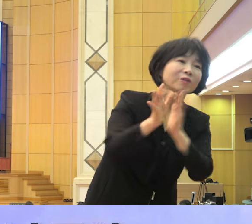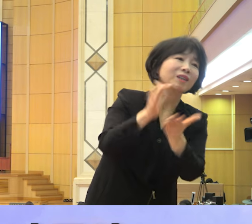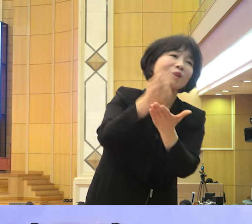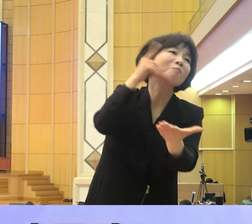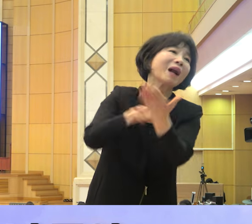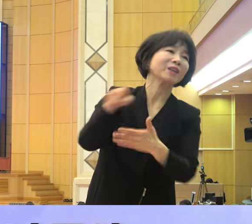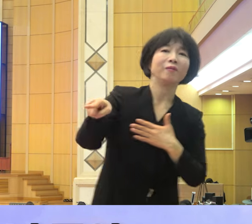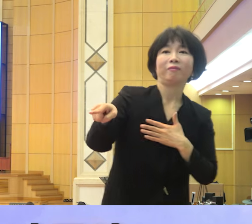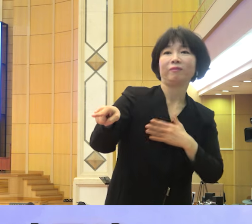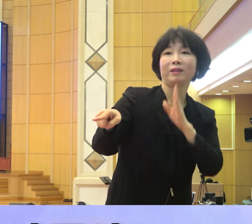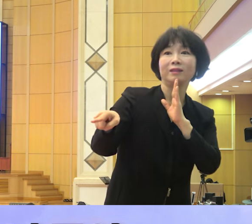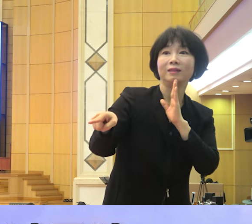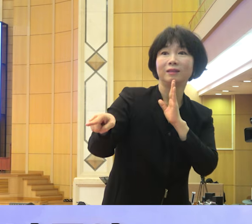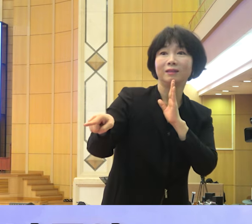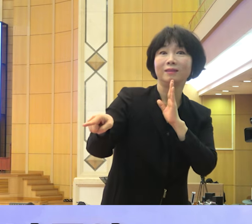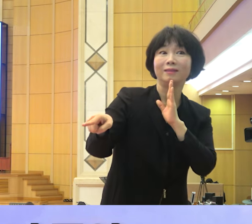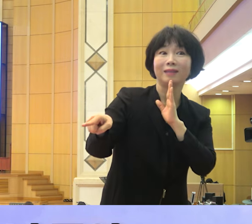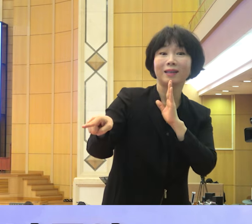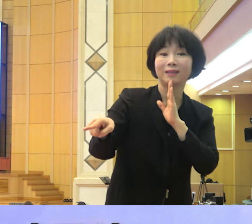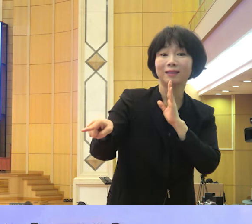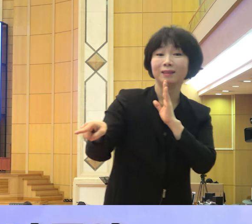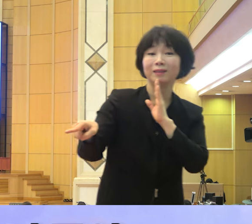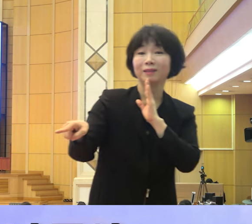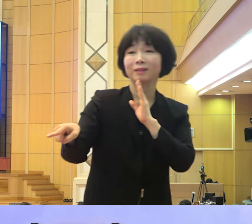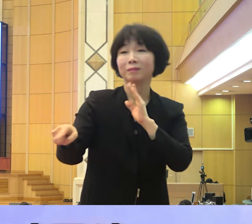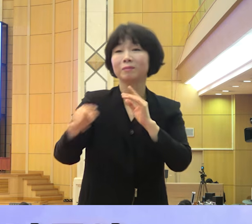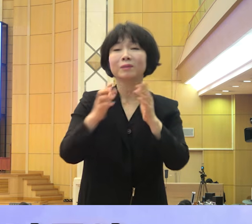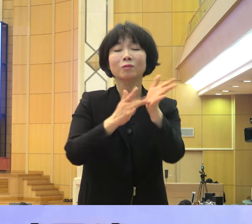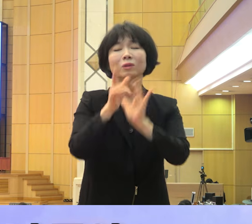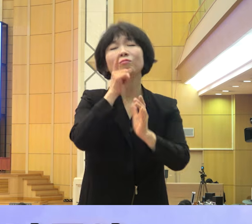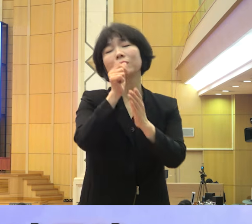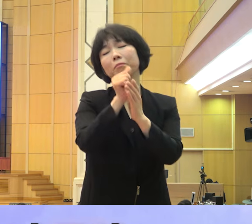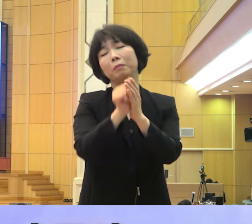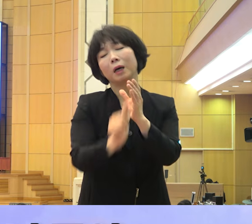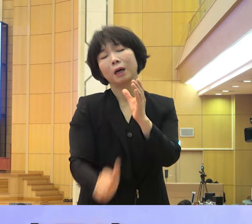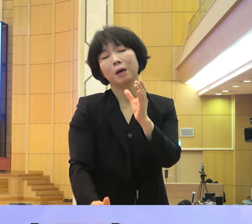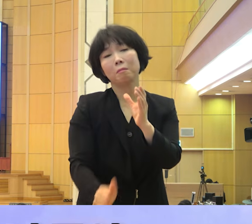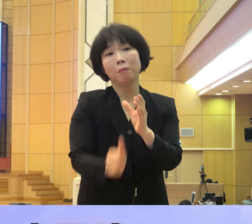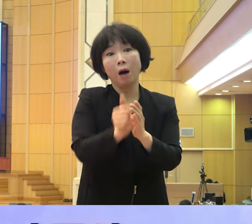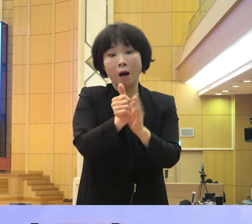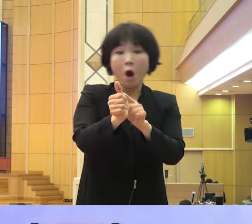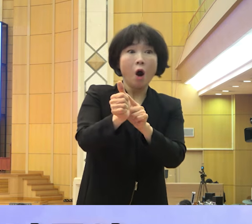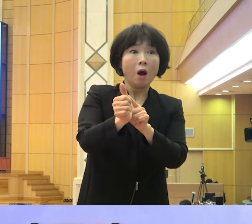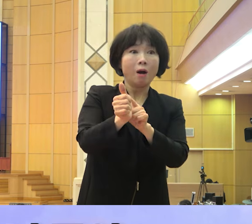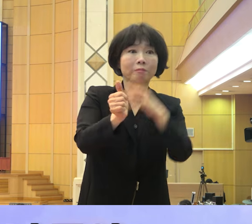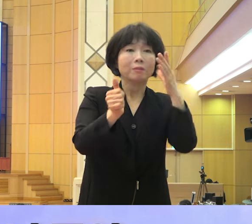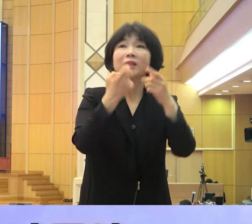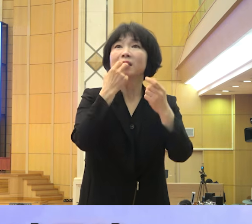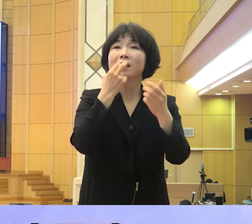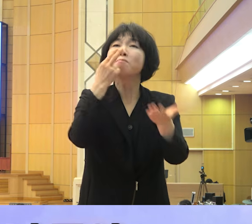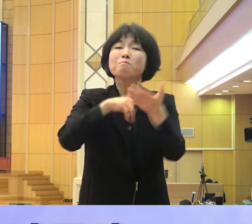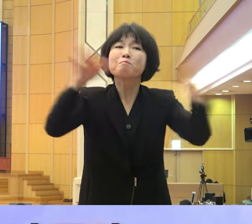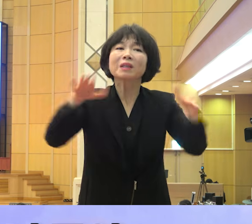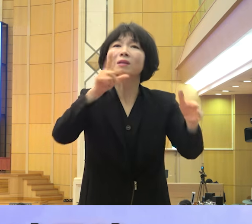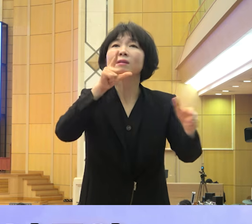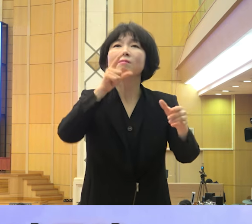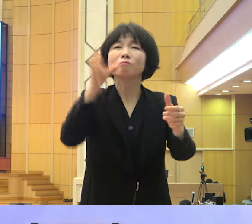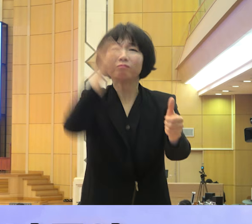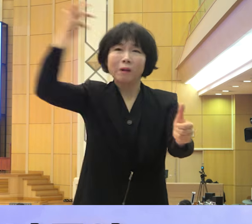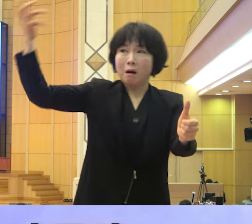성령이 머리 위에 내려서 그 모습을 보면 그분이 곧 하나님의